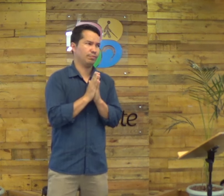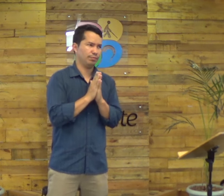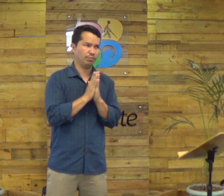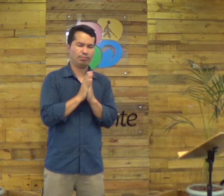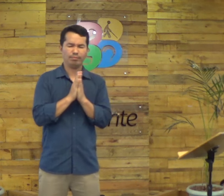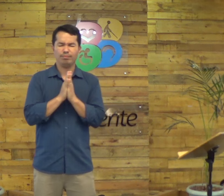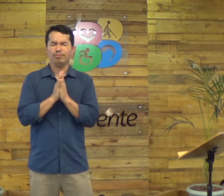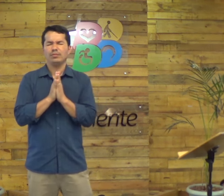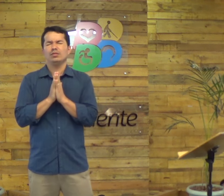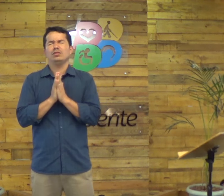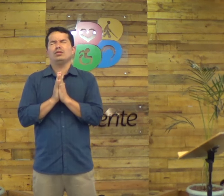vamos orar agora,